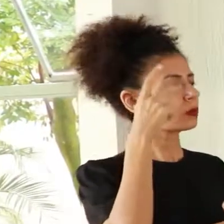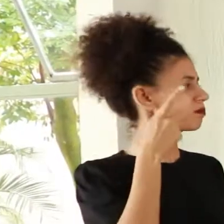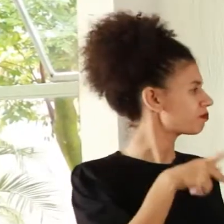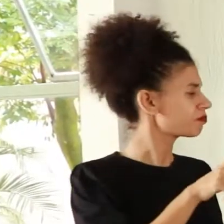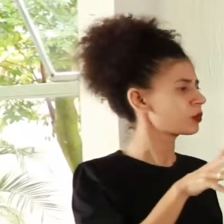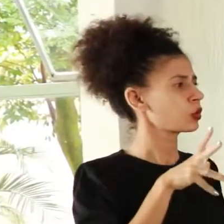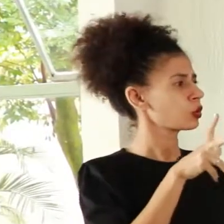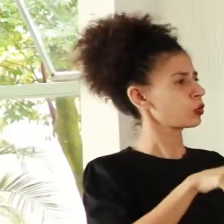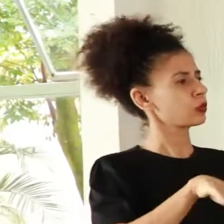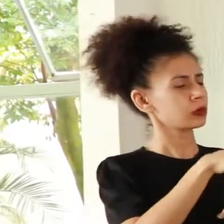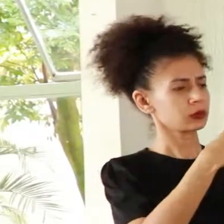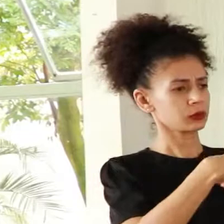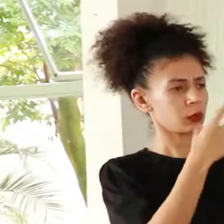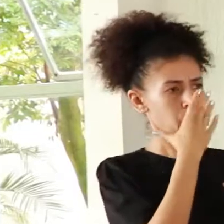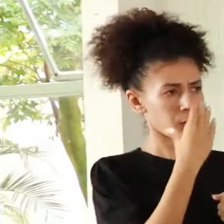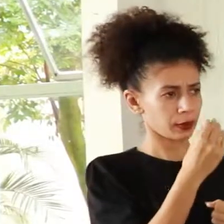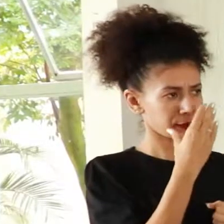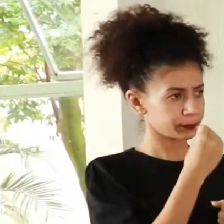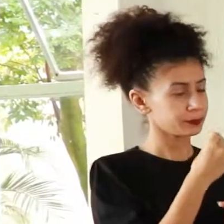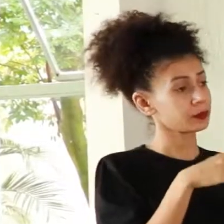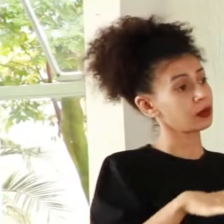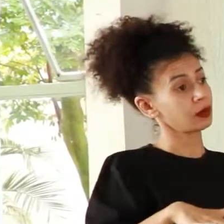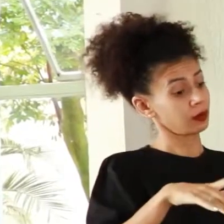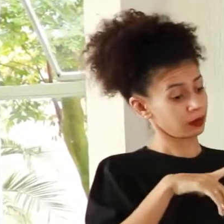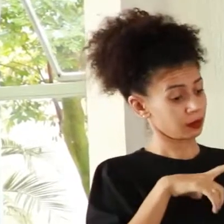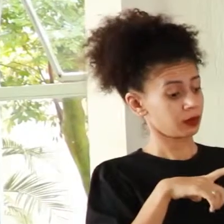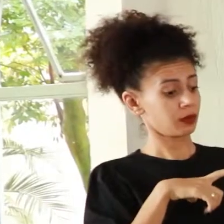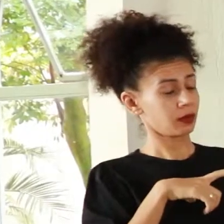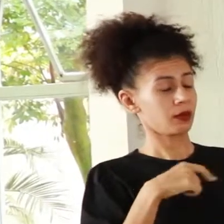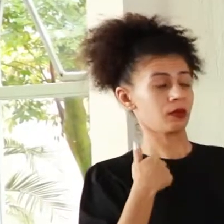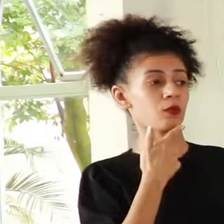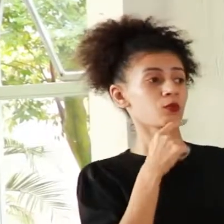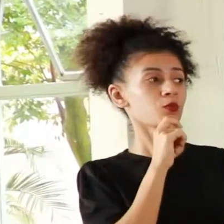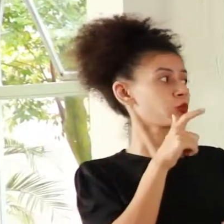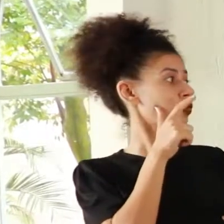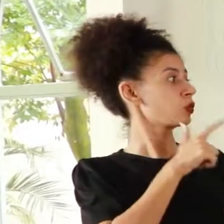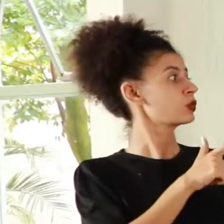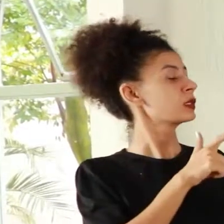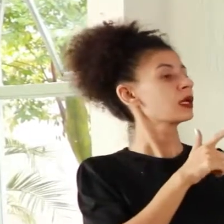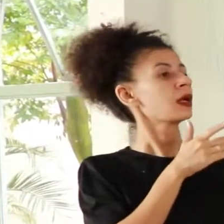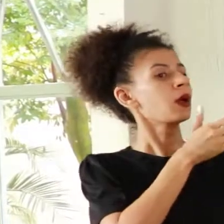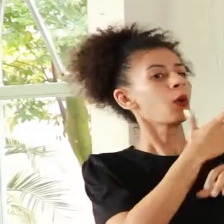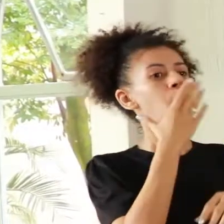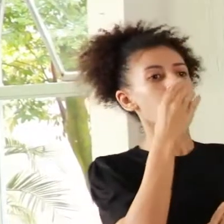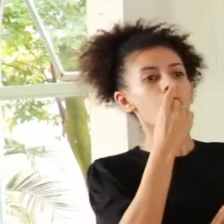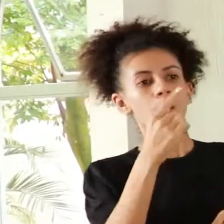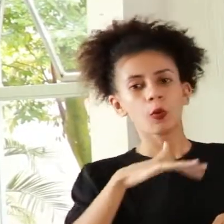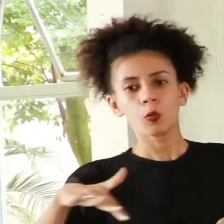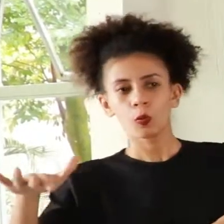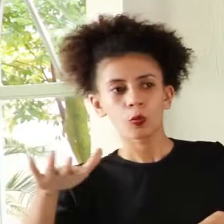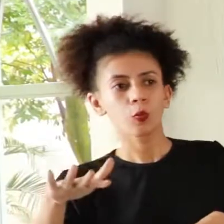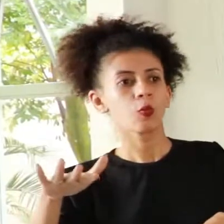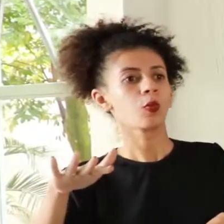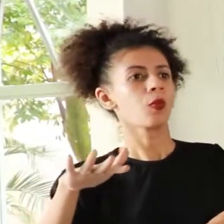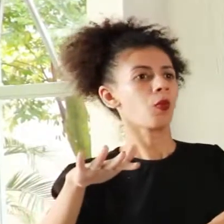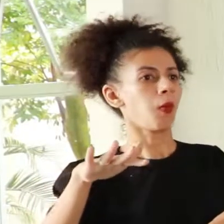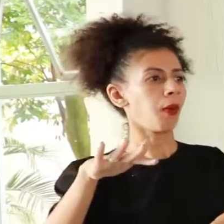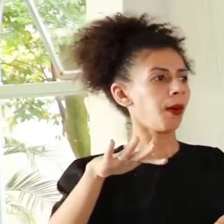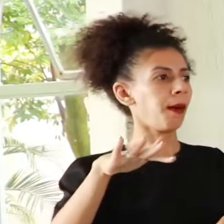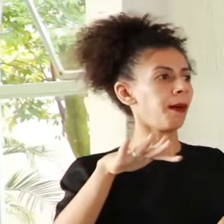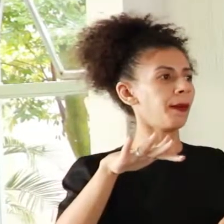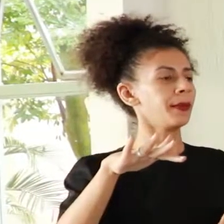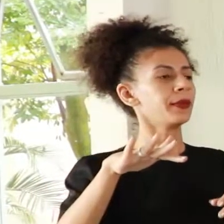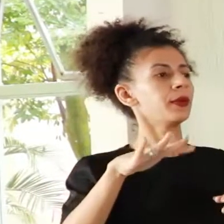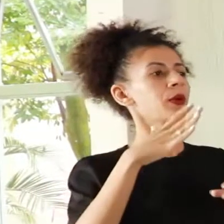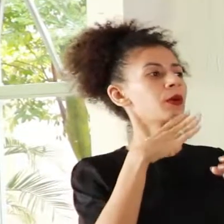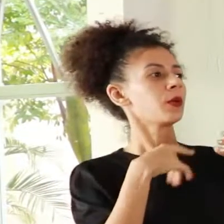Praticamente em toda a cidade do Guará tem algo assim a gente ainda não conseguiu alcançar o Guará 1 e sua totalidade é